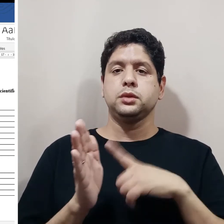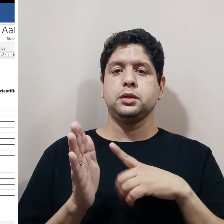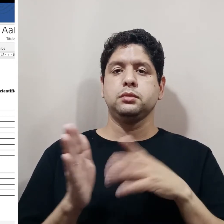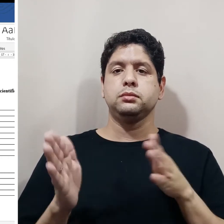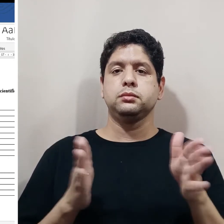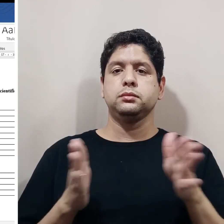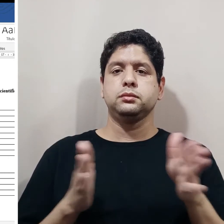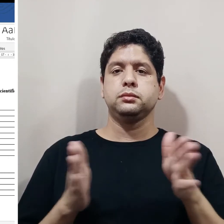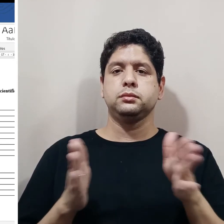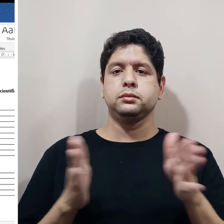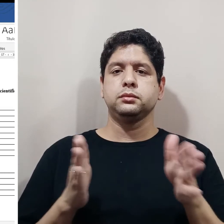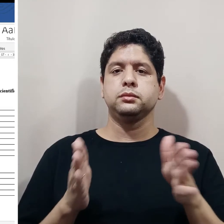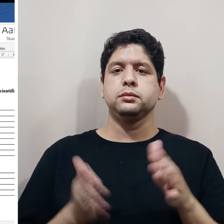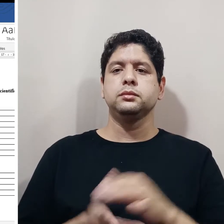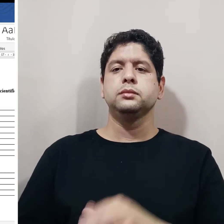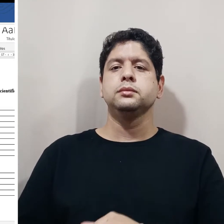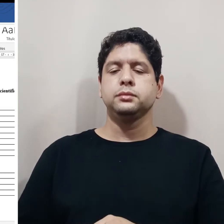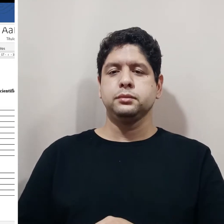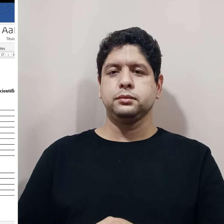XIV e